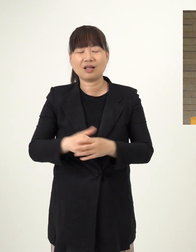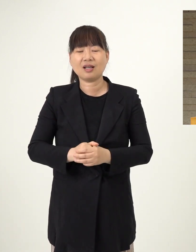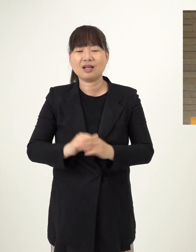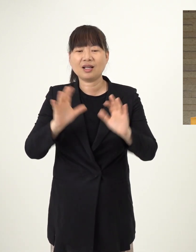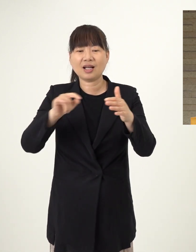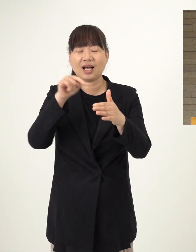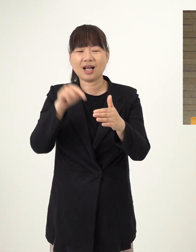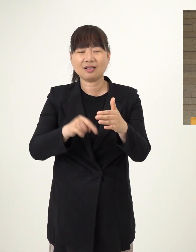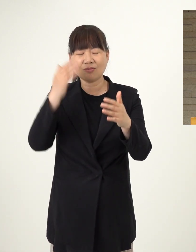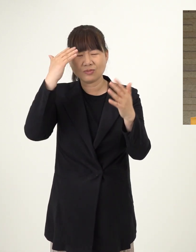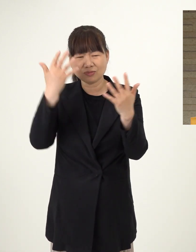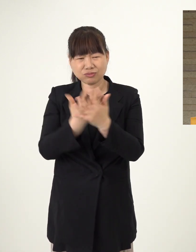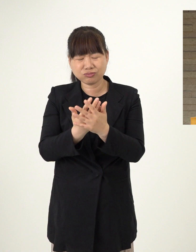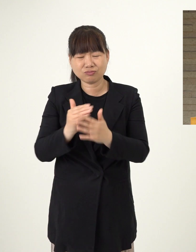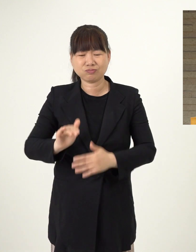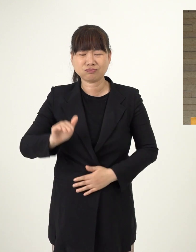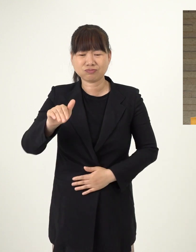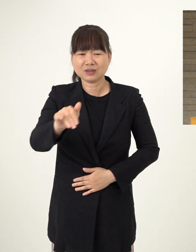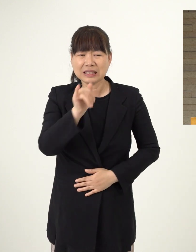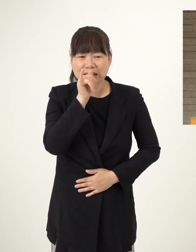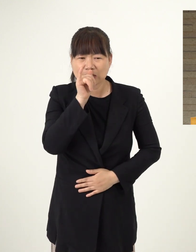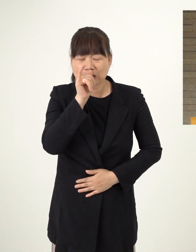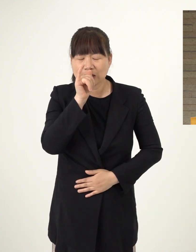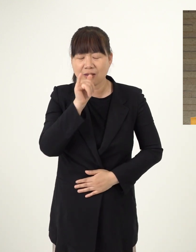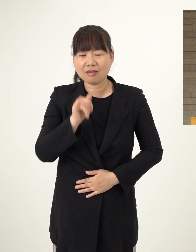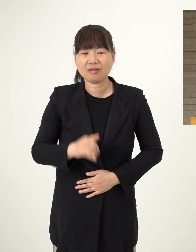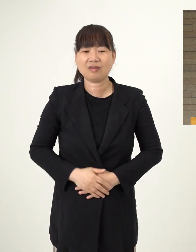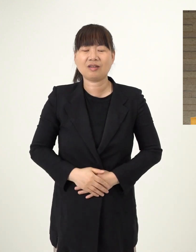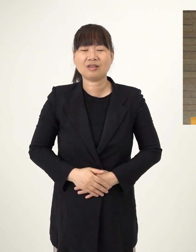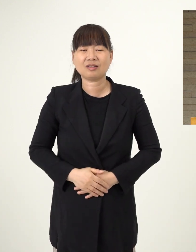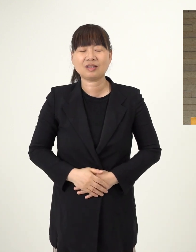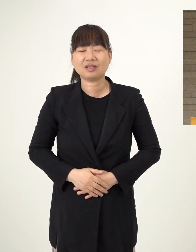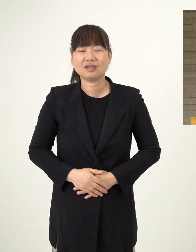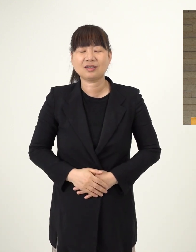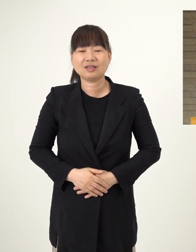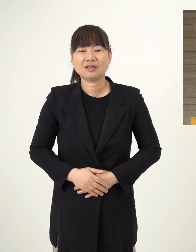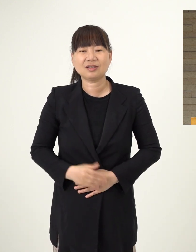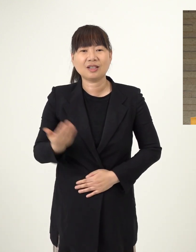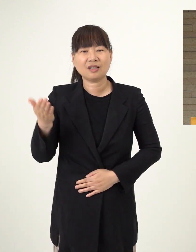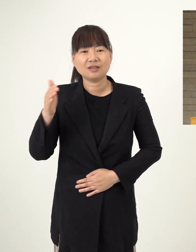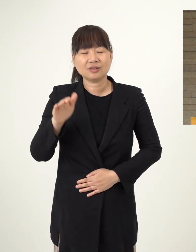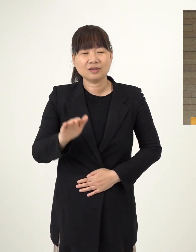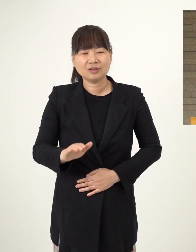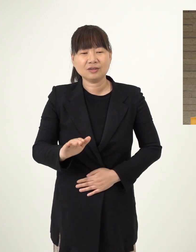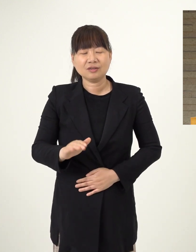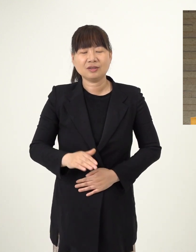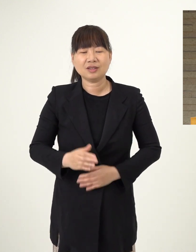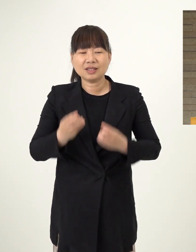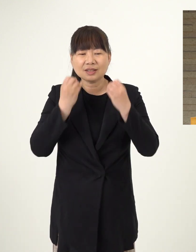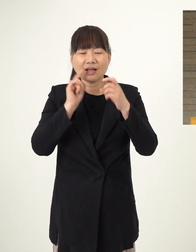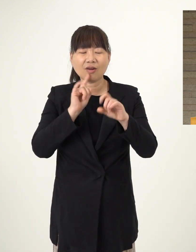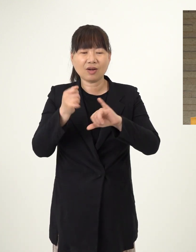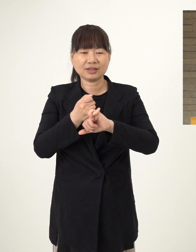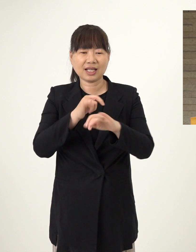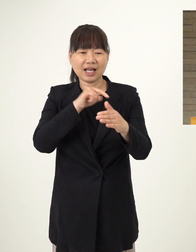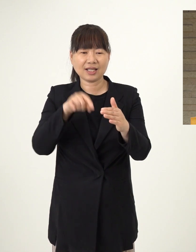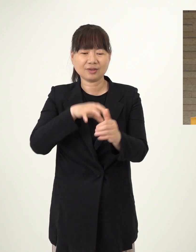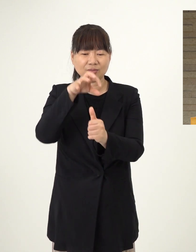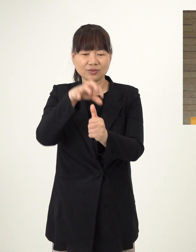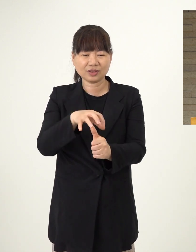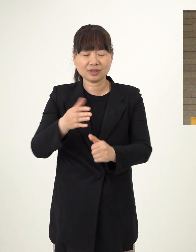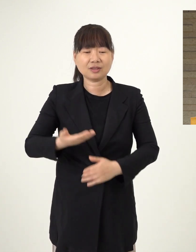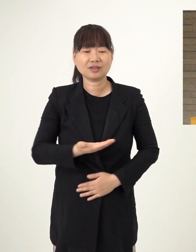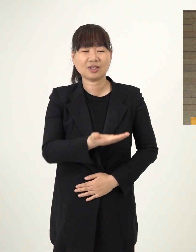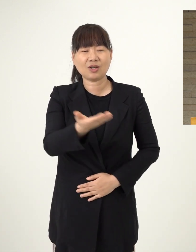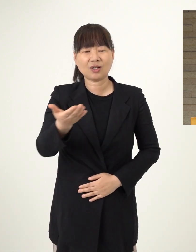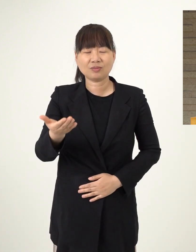세상이 칙칙하고 울퉁불퉁하고 어디로 튈지 모르는 세상일지라도 새 언약 안에 묶여진